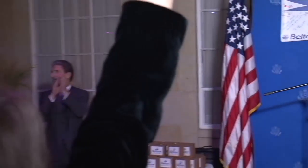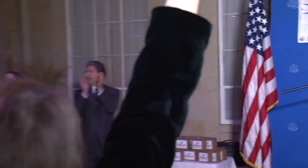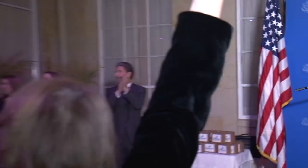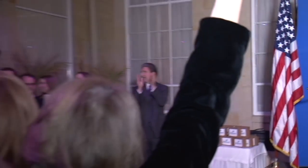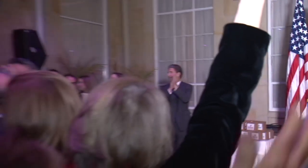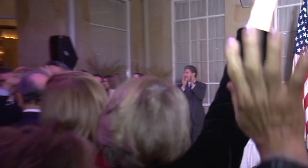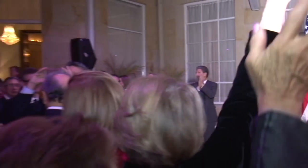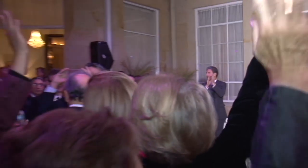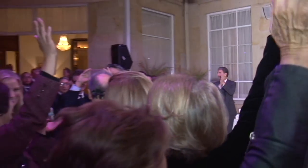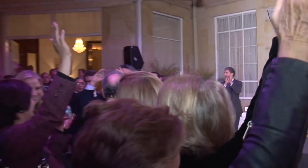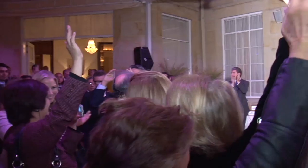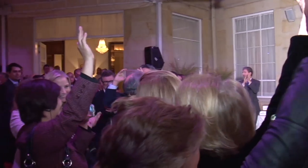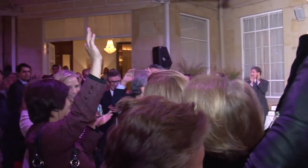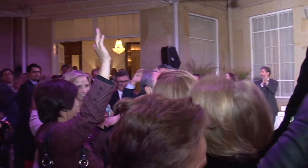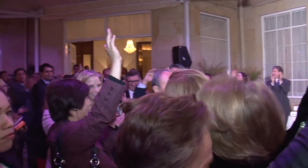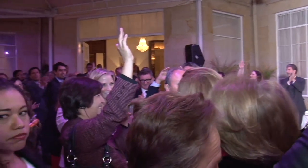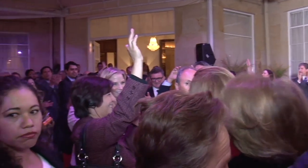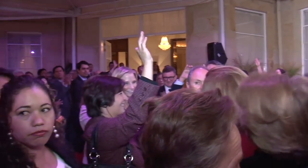directiva.